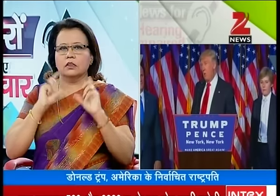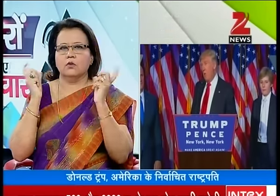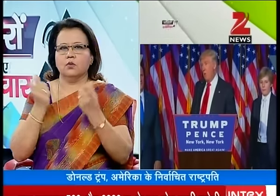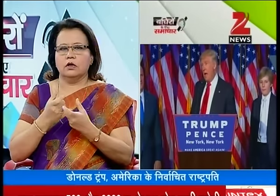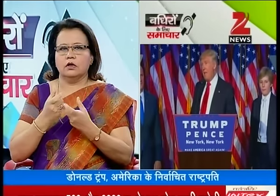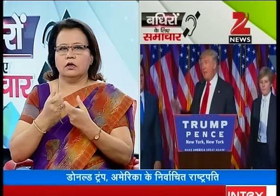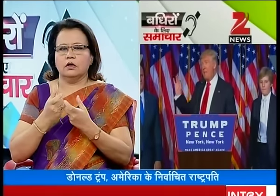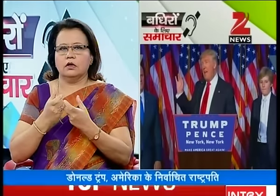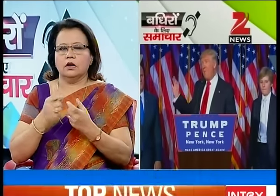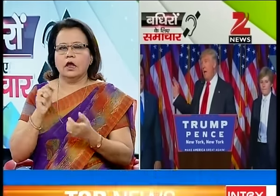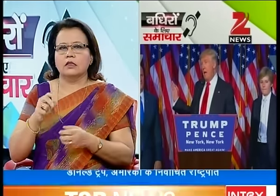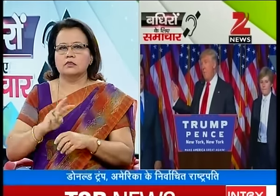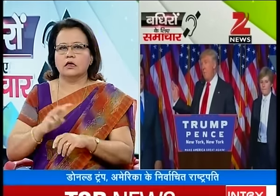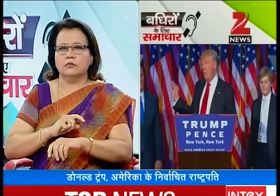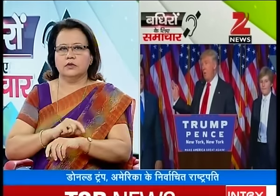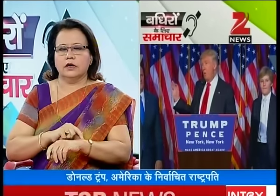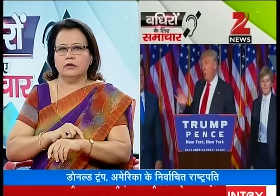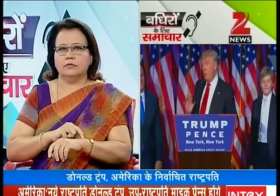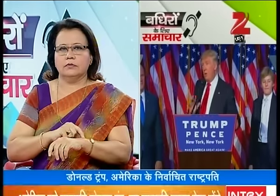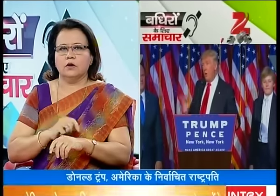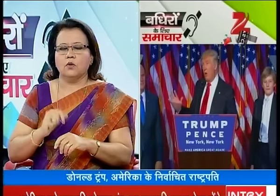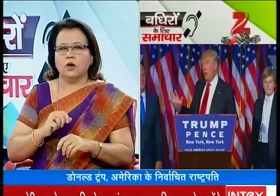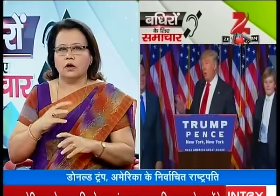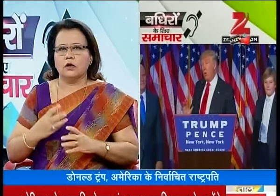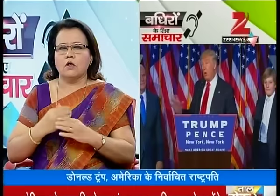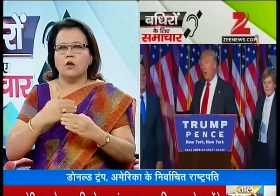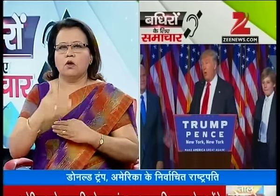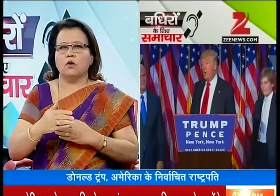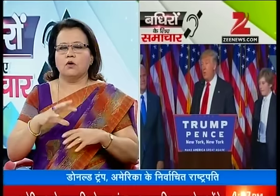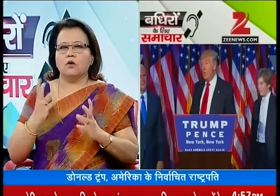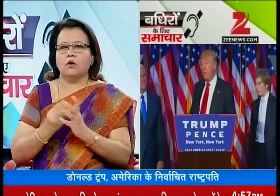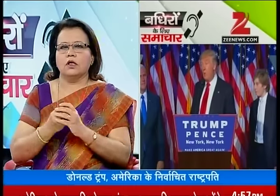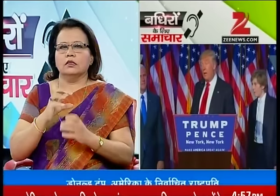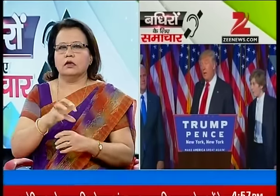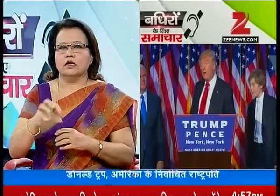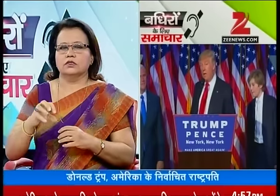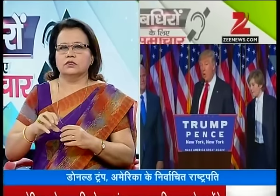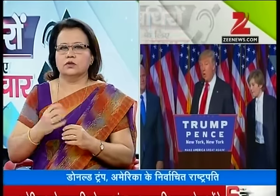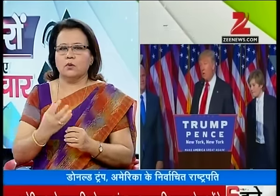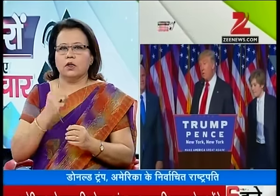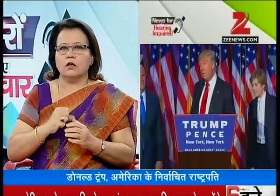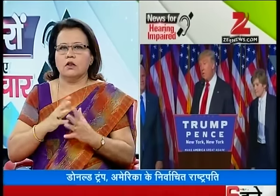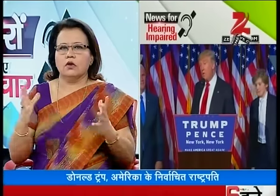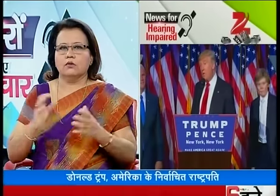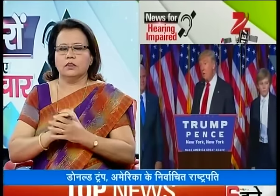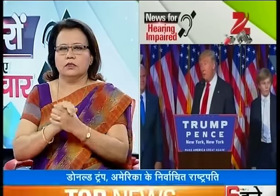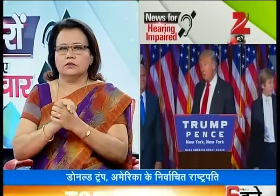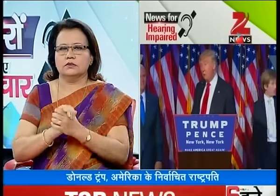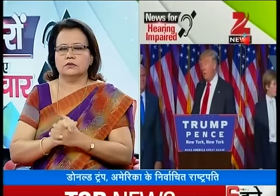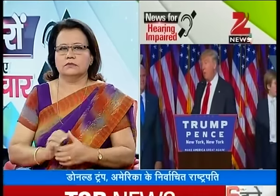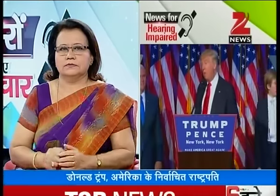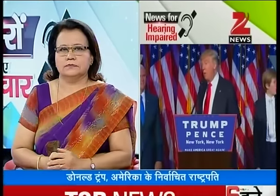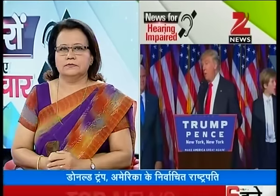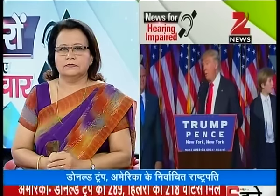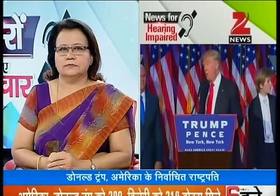in the world. At the same time, we will get along with all other nations willing to get along with us. We